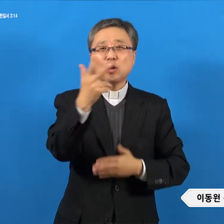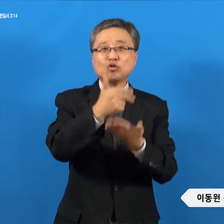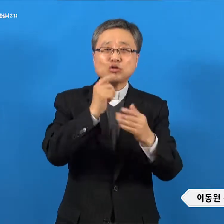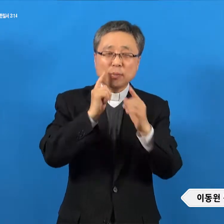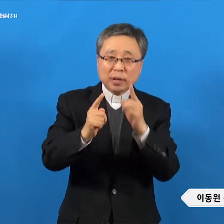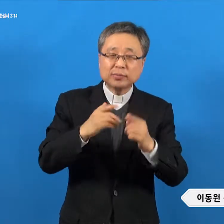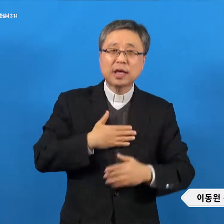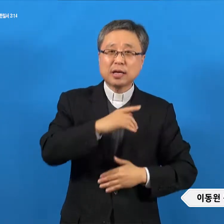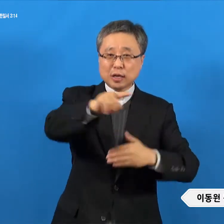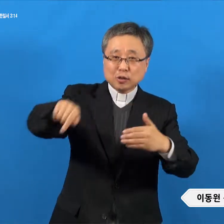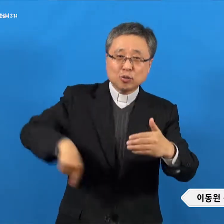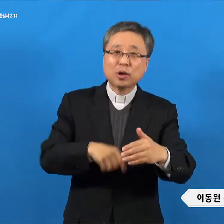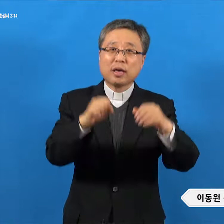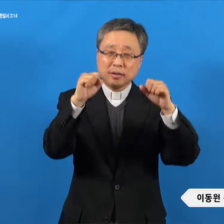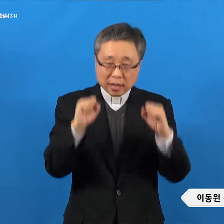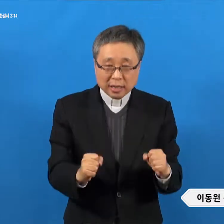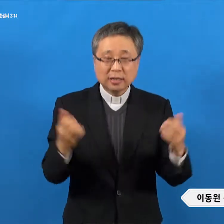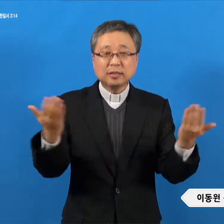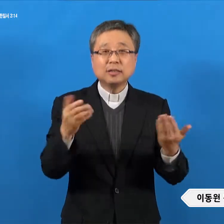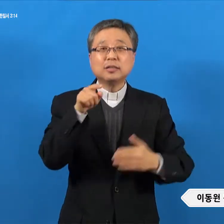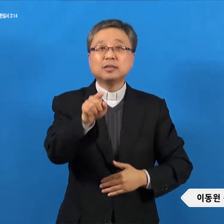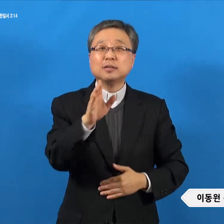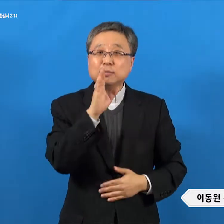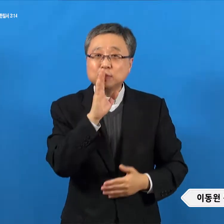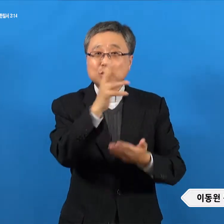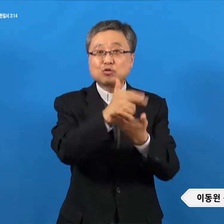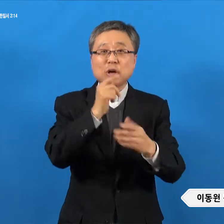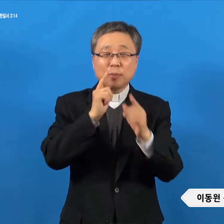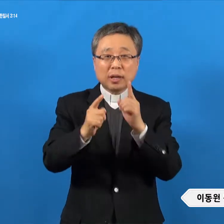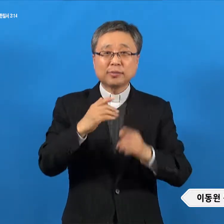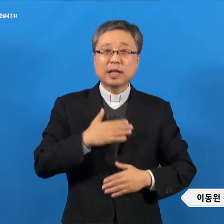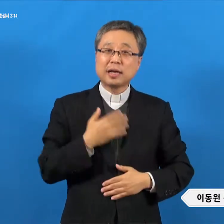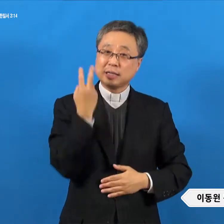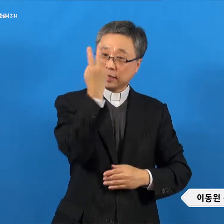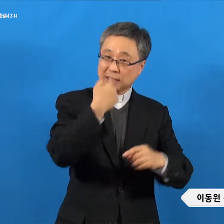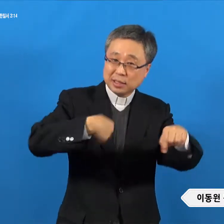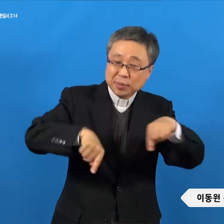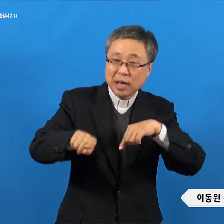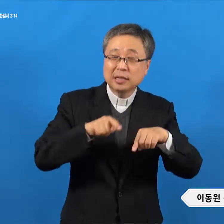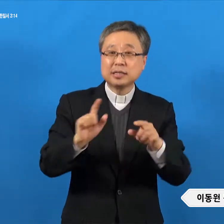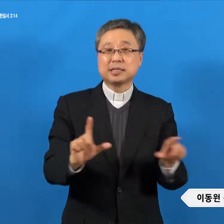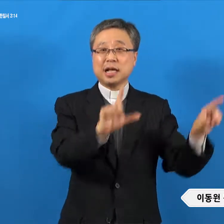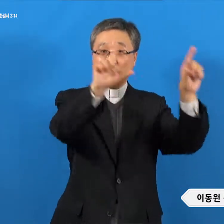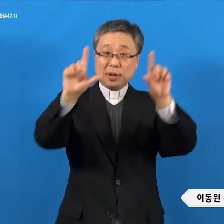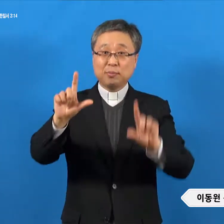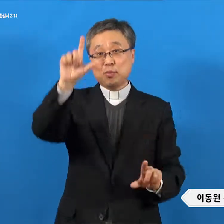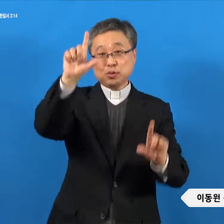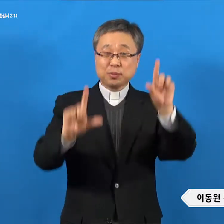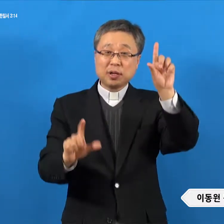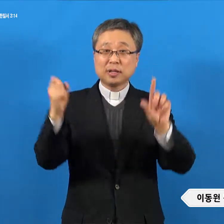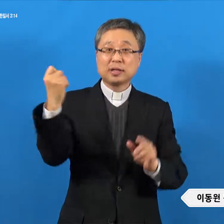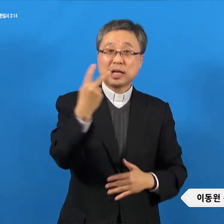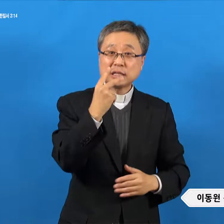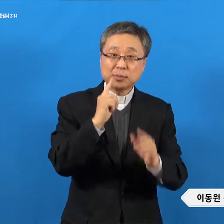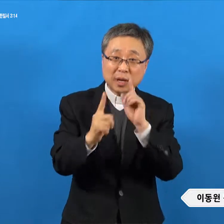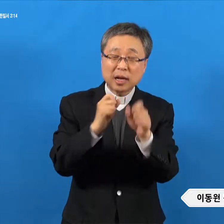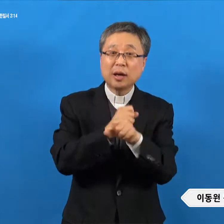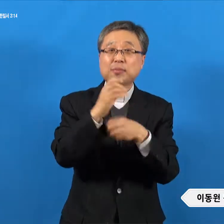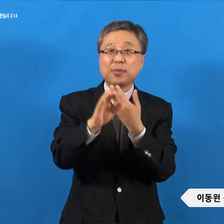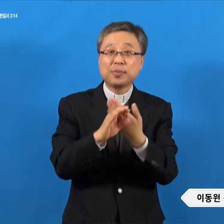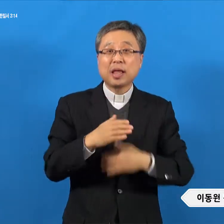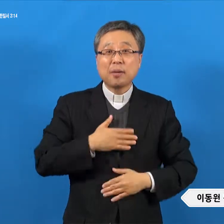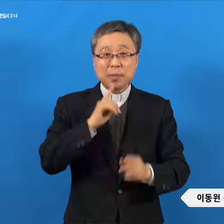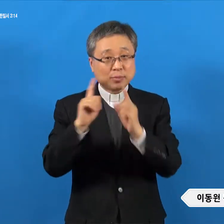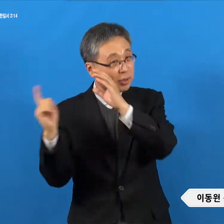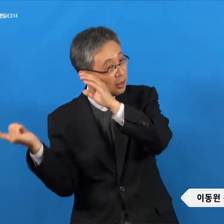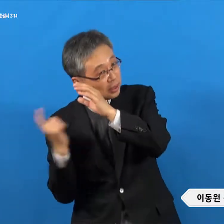말씀이 내 안에 거하는 것이라고, 그것이 바로 주의 말씀이 나를 지배하는 삶의 모습이라고. 다시 말하면 내가 말씀을